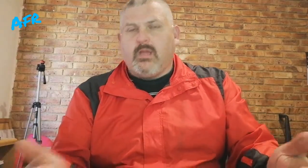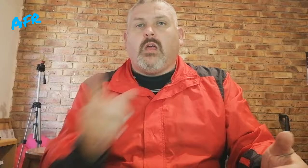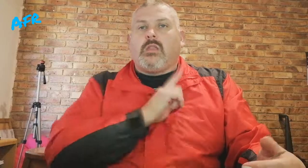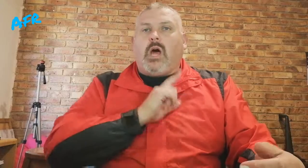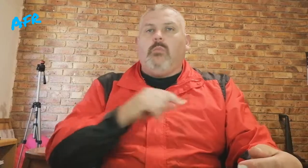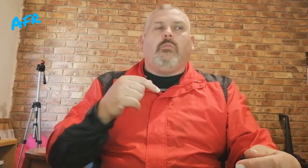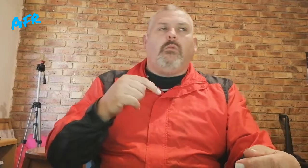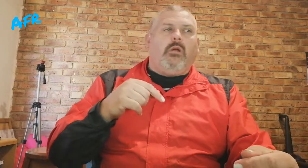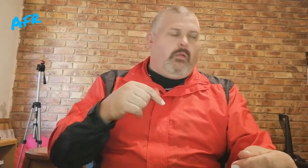Daarom